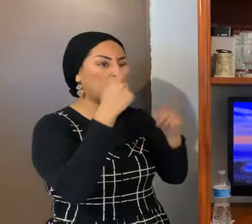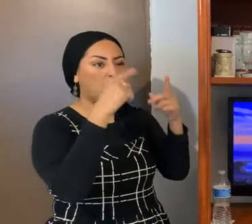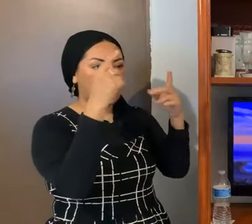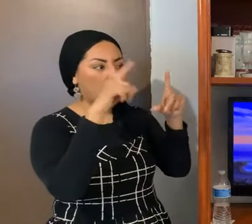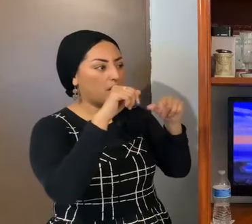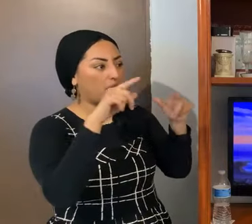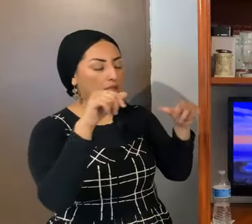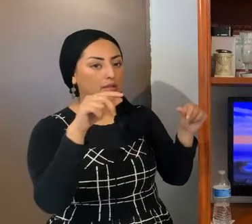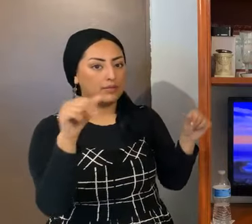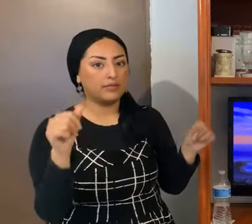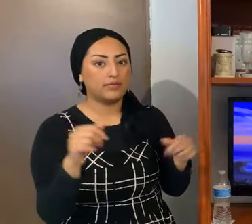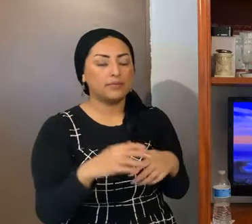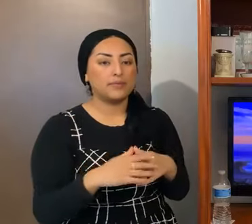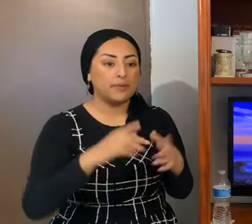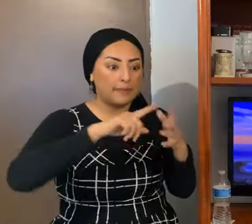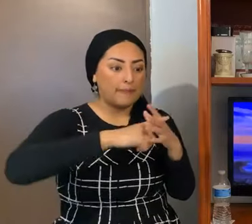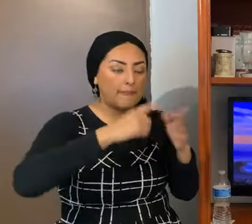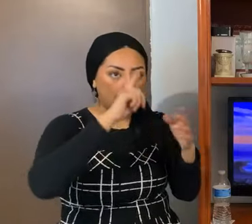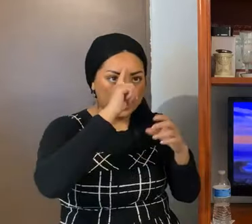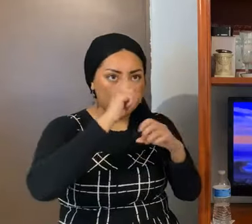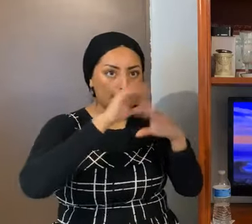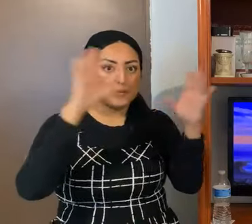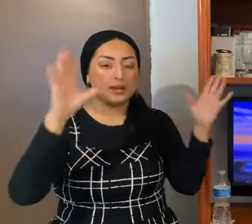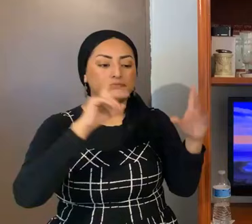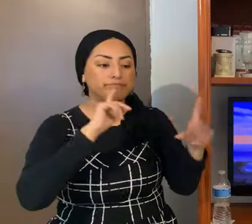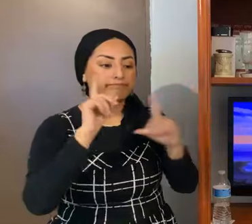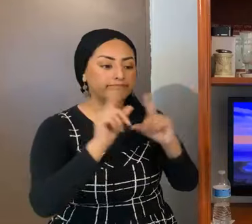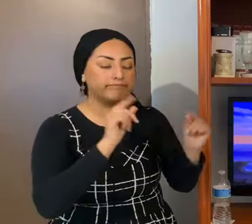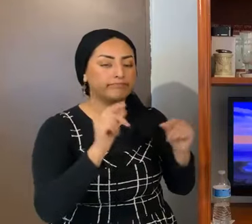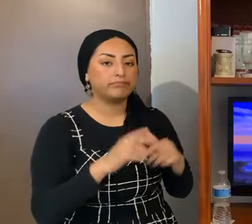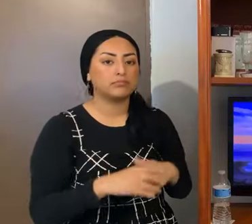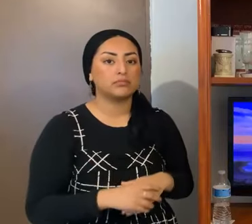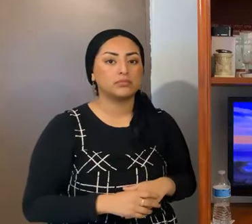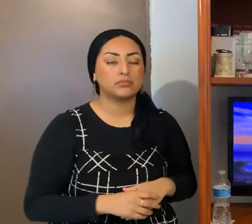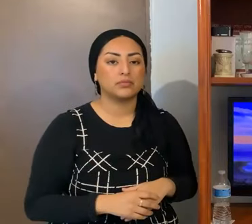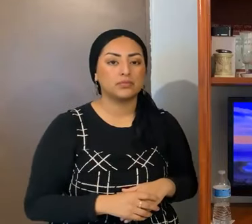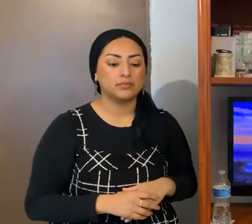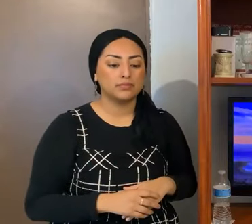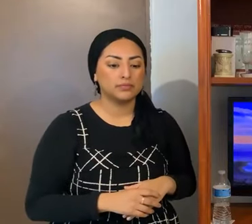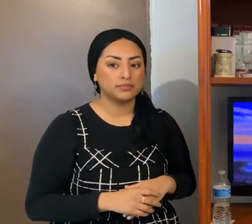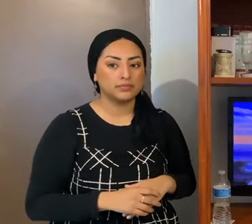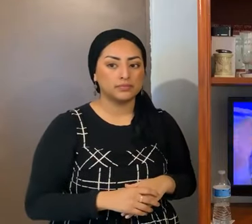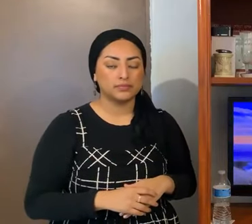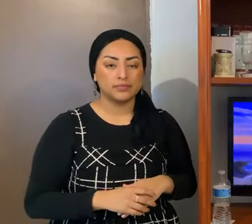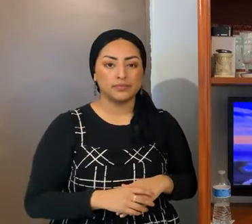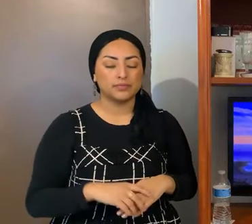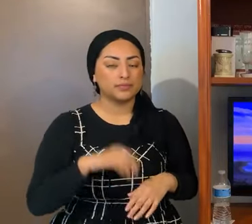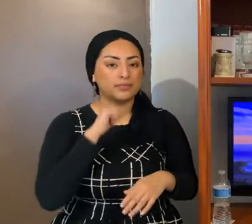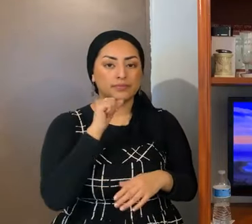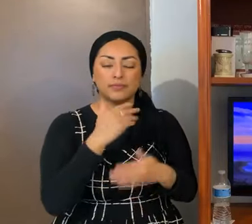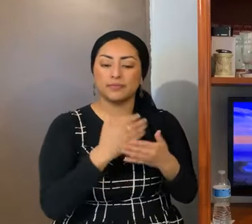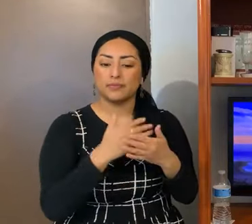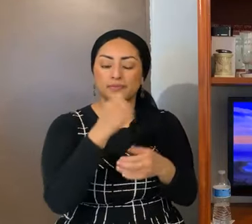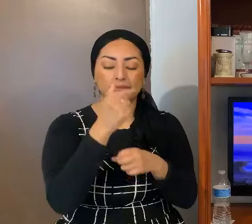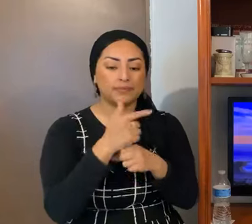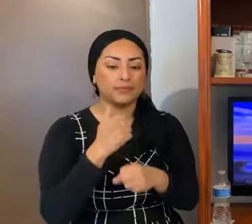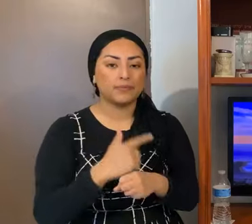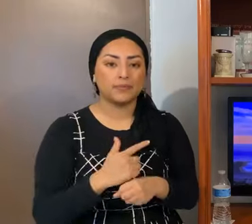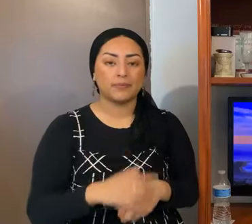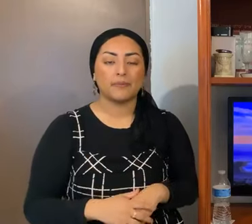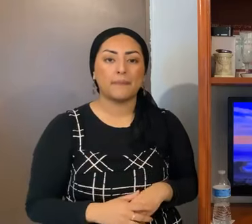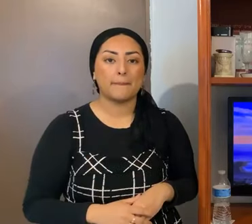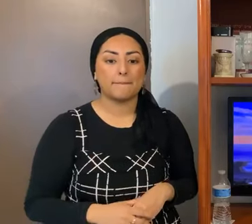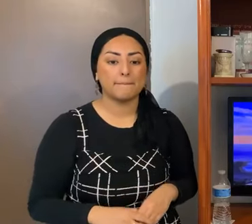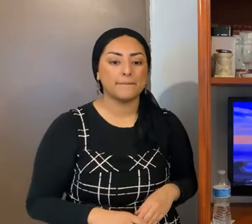hizo otro, y también empieza a inventar, a hacer la shon hara. Está vendiendo a su hermano, está vendiendo a la otra